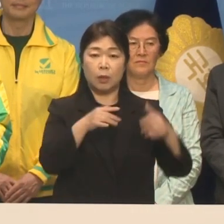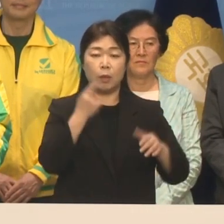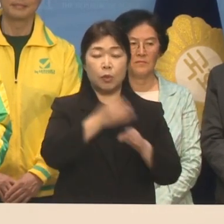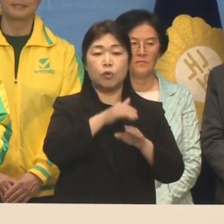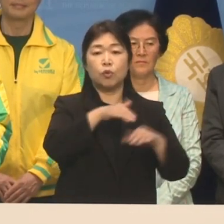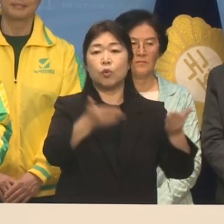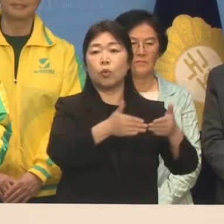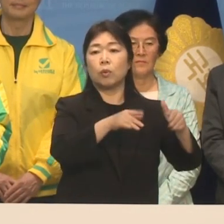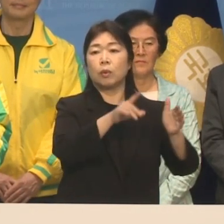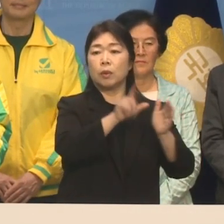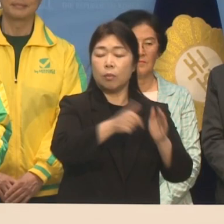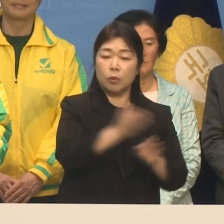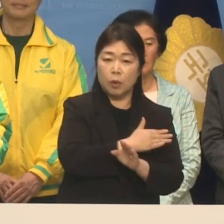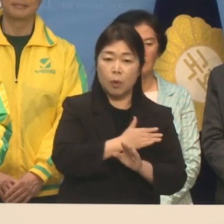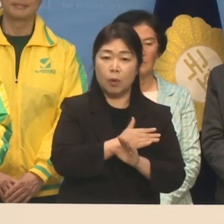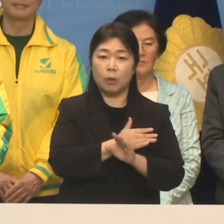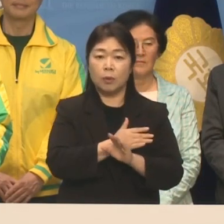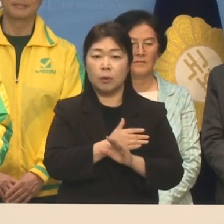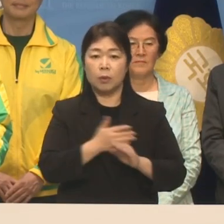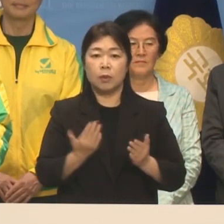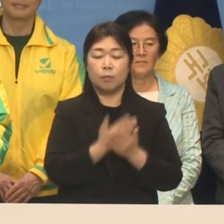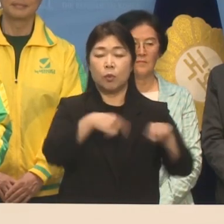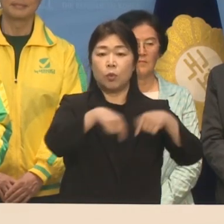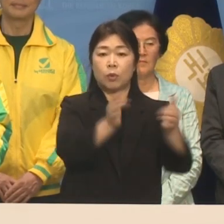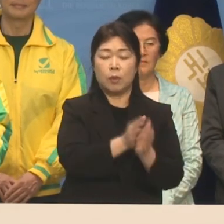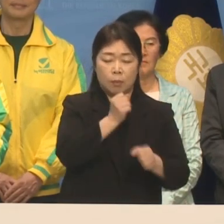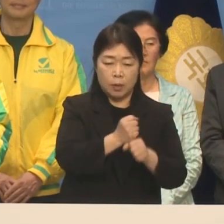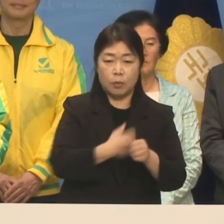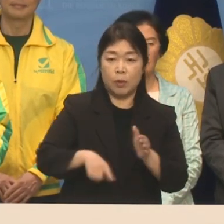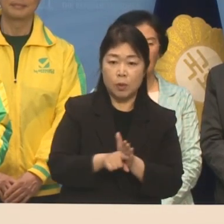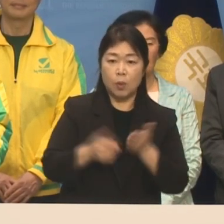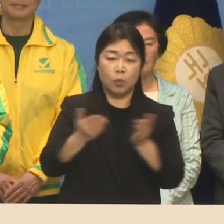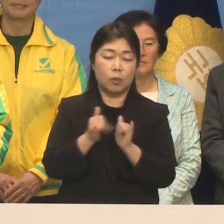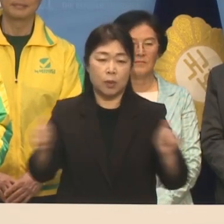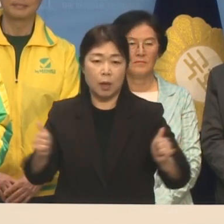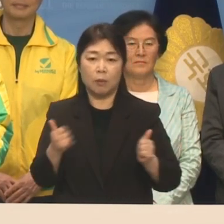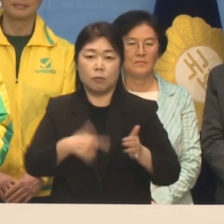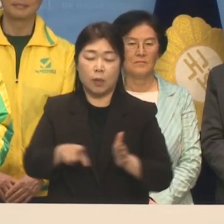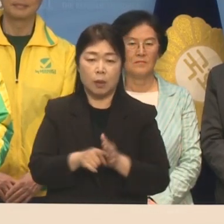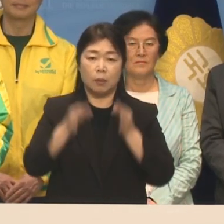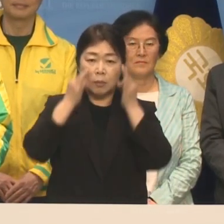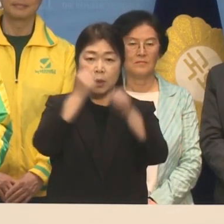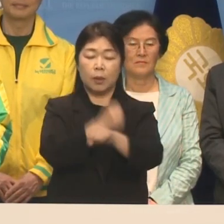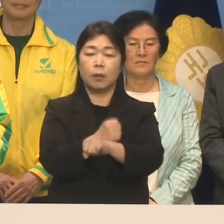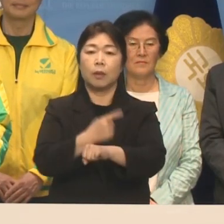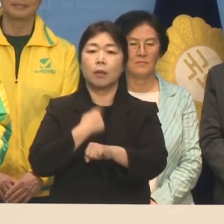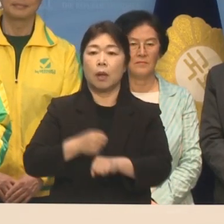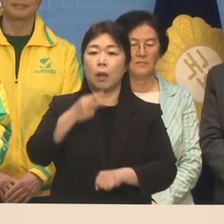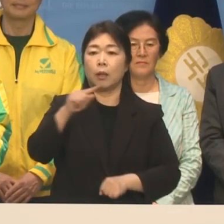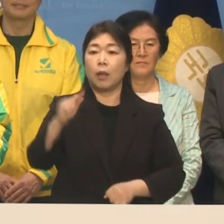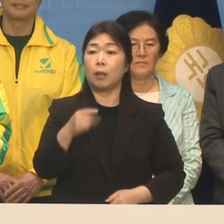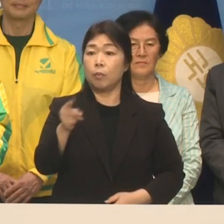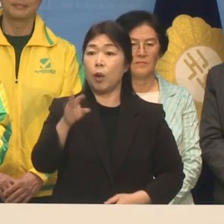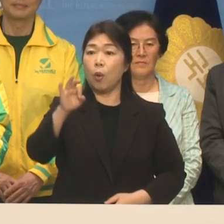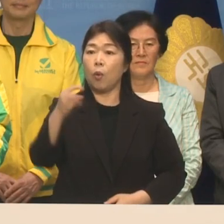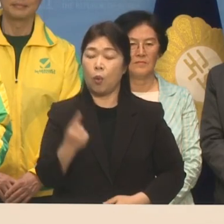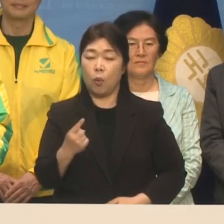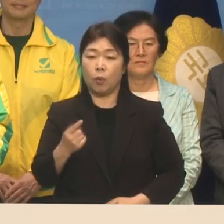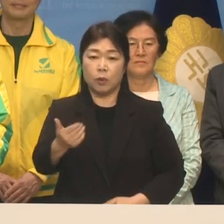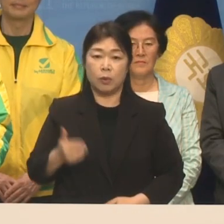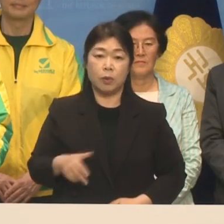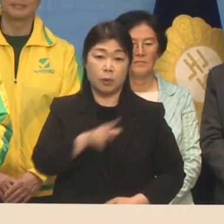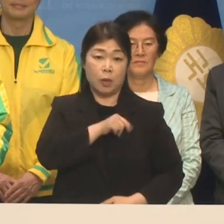독립적 진보정당 건설, 노동자 민중의 독자적 정치 세력화를 위해 힘써주셨던 담병호 전 의원님을